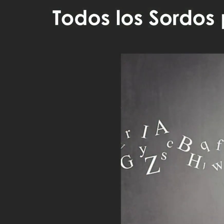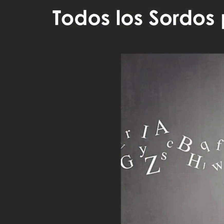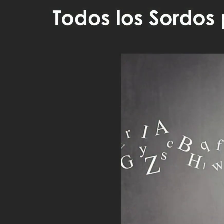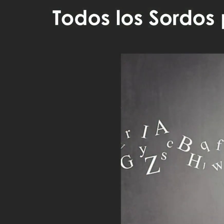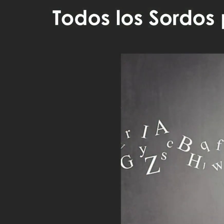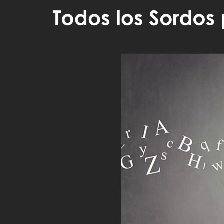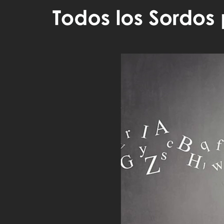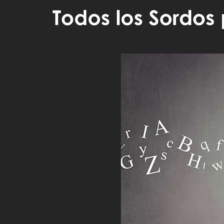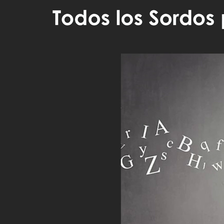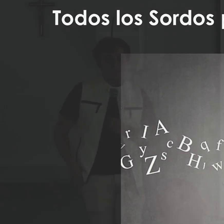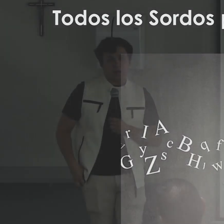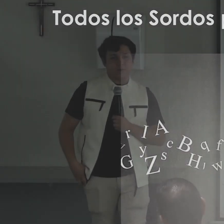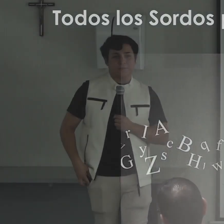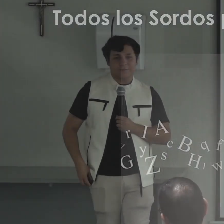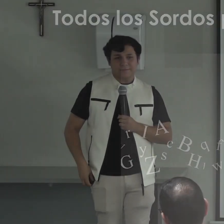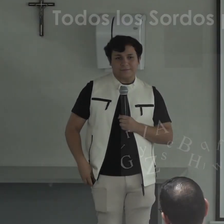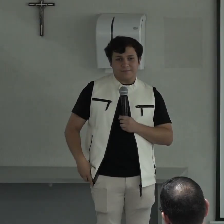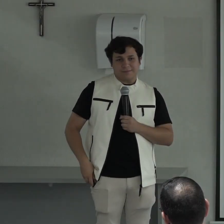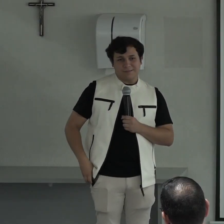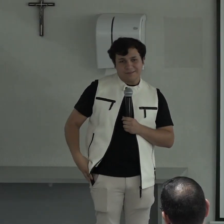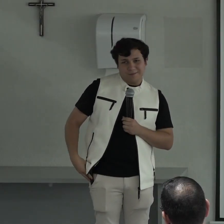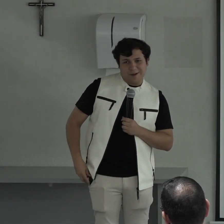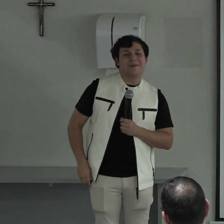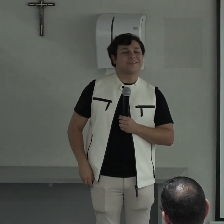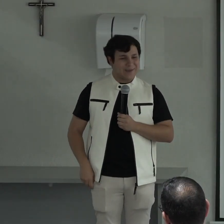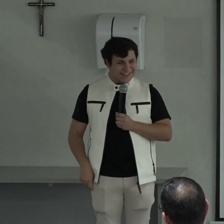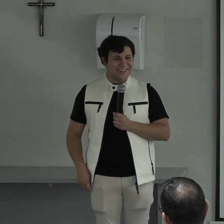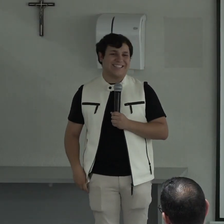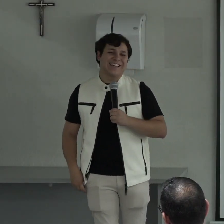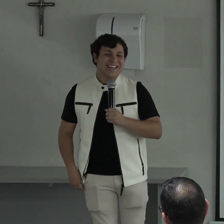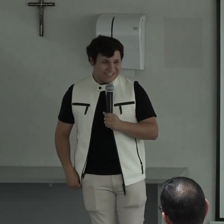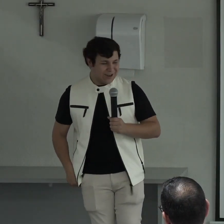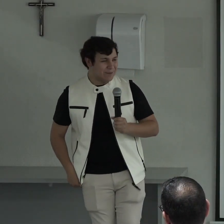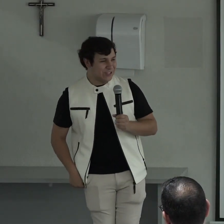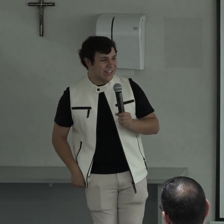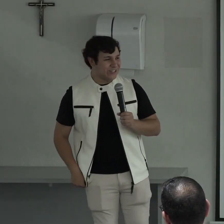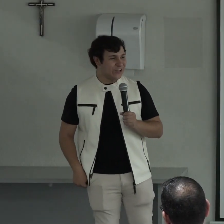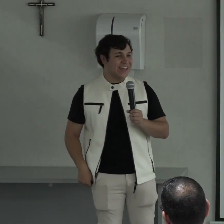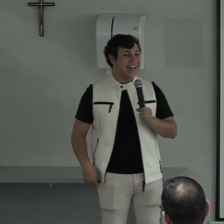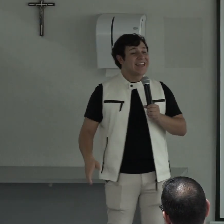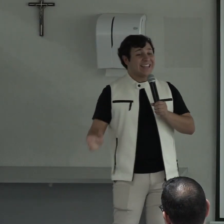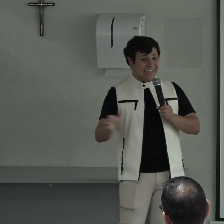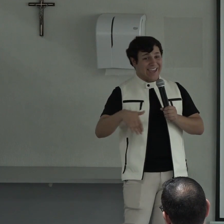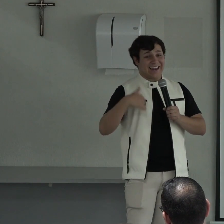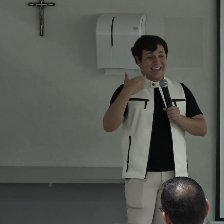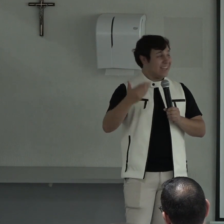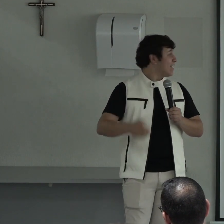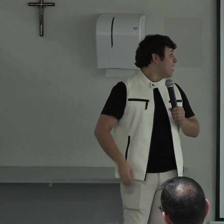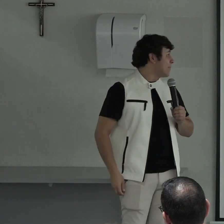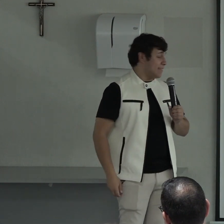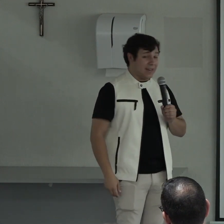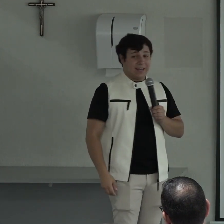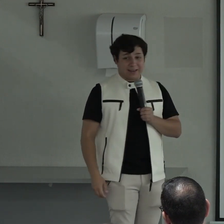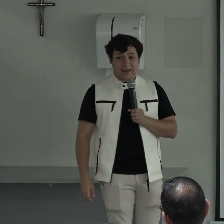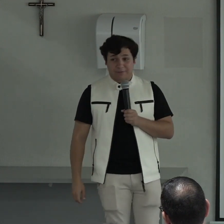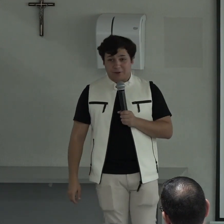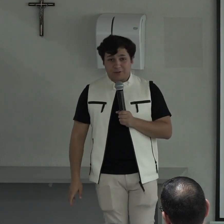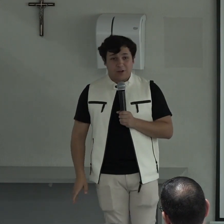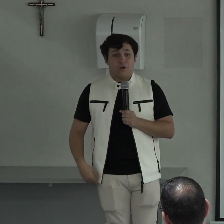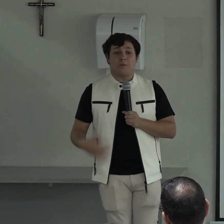labios, ¿cierto o falso más o menos? Bueno, más o menos, sí. Si una persona sorda quiere aprender a leer labios, lo va a